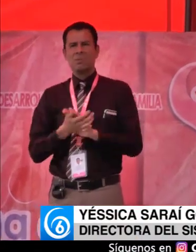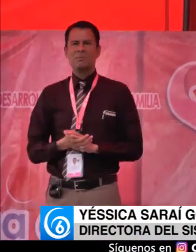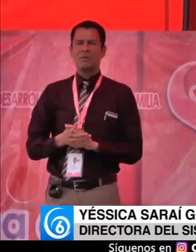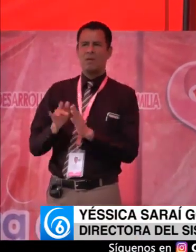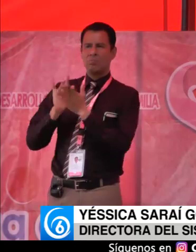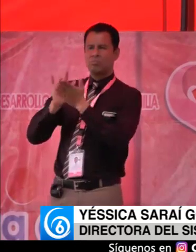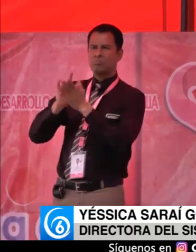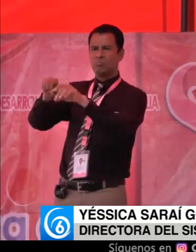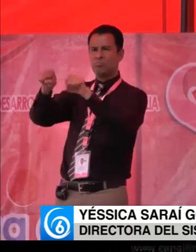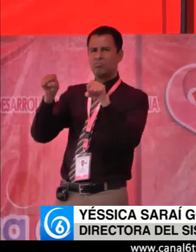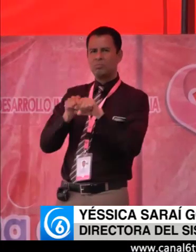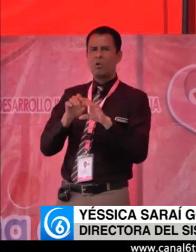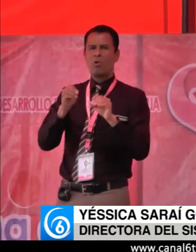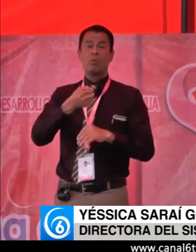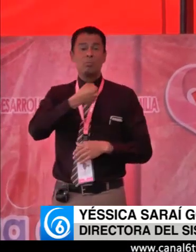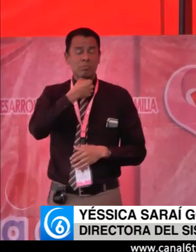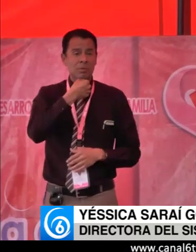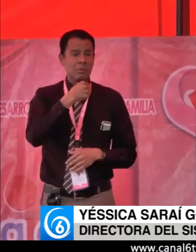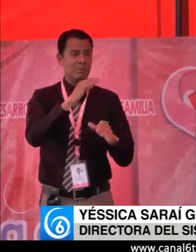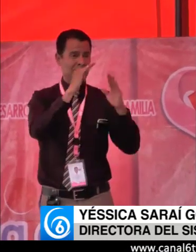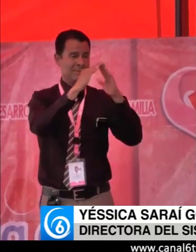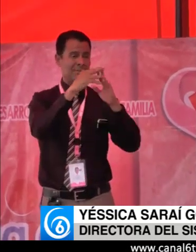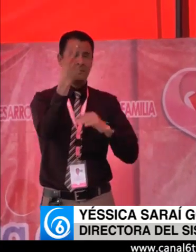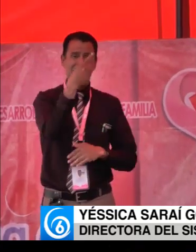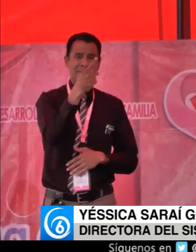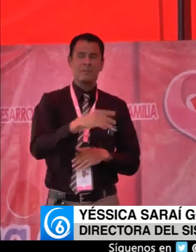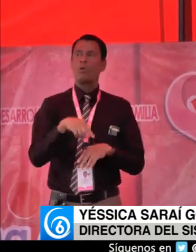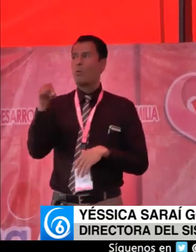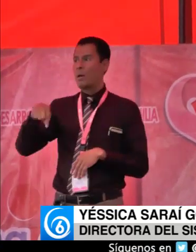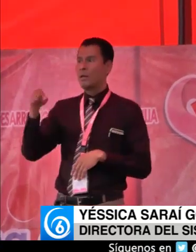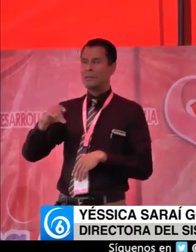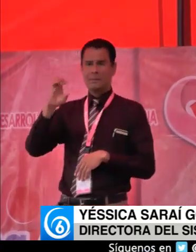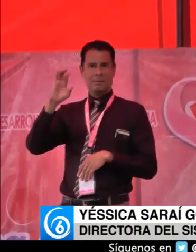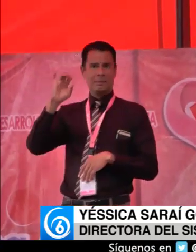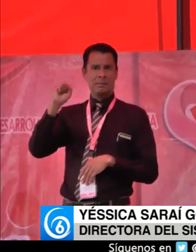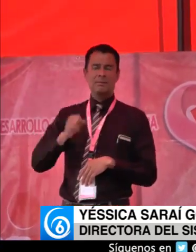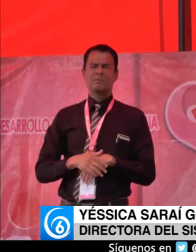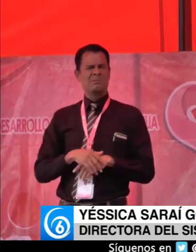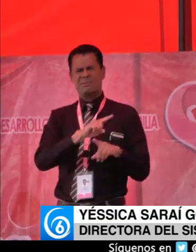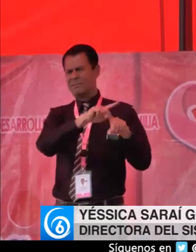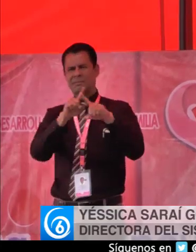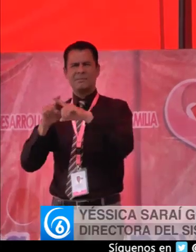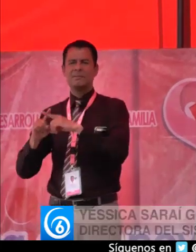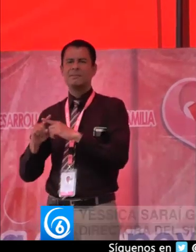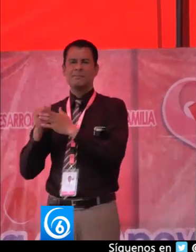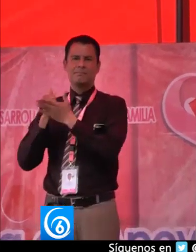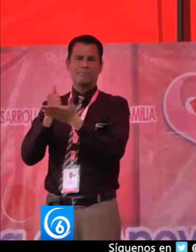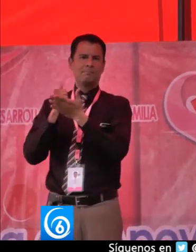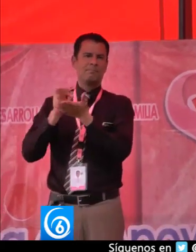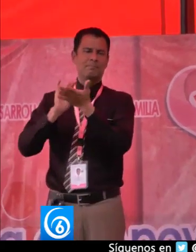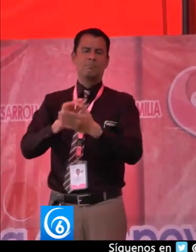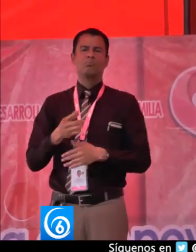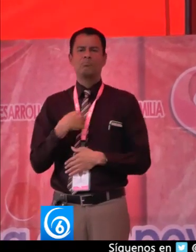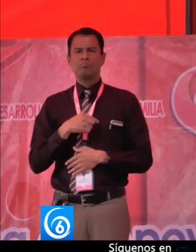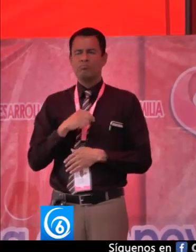comunitario casas del adulto mayor este centro de rehabilitación e integración social sino mucho más nuestra visión es